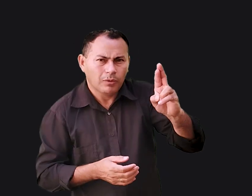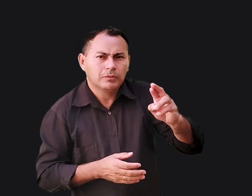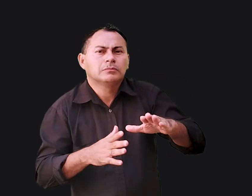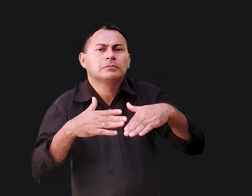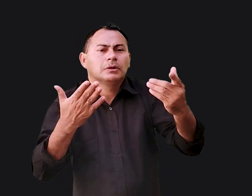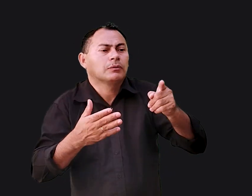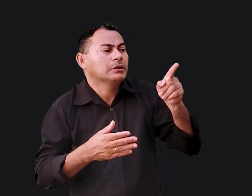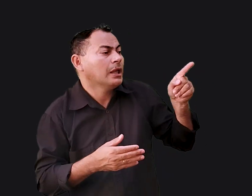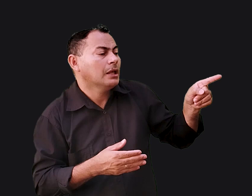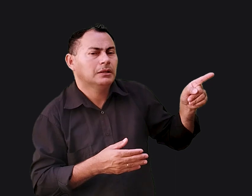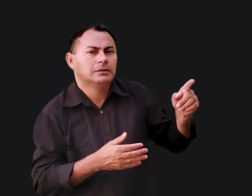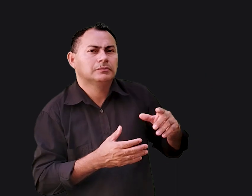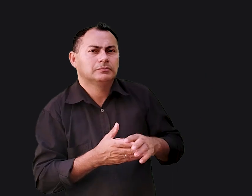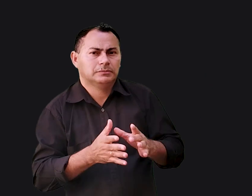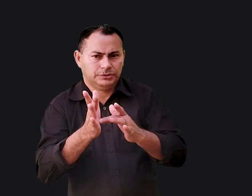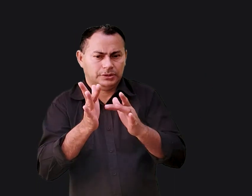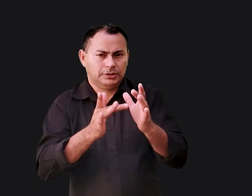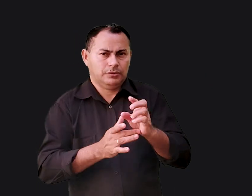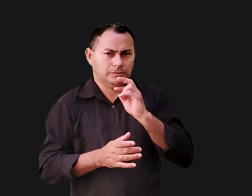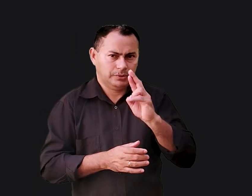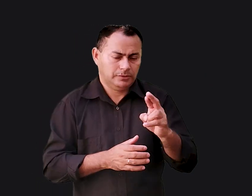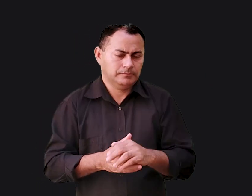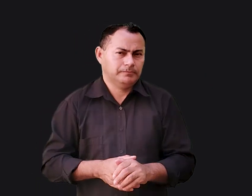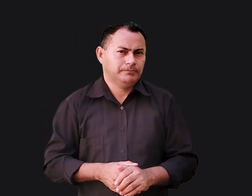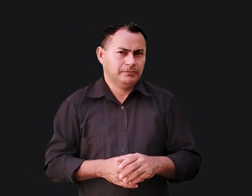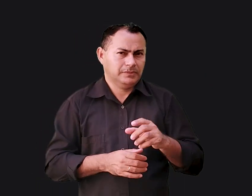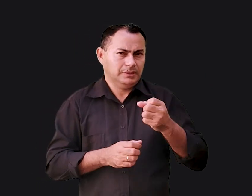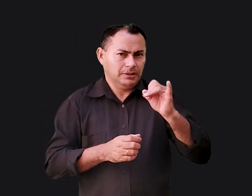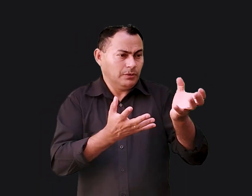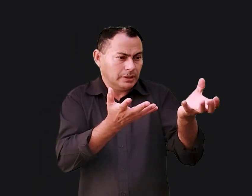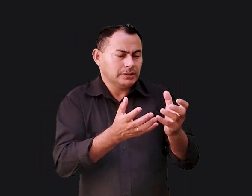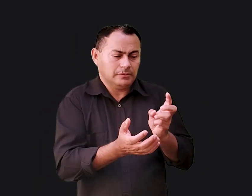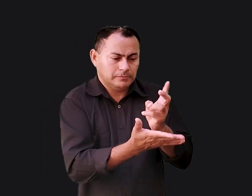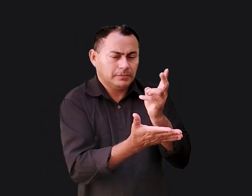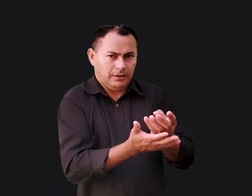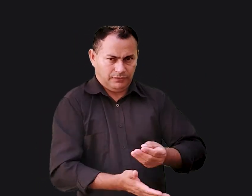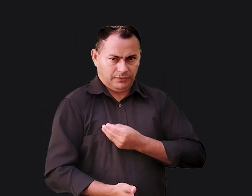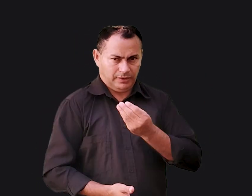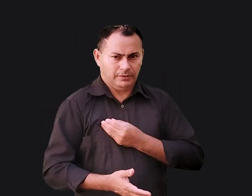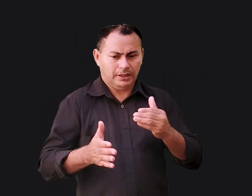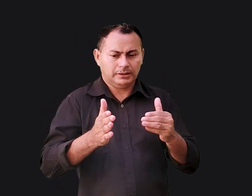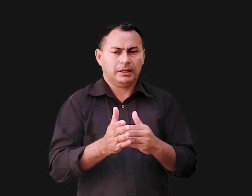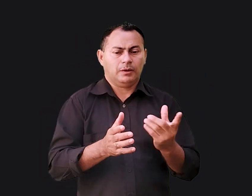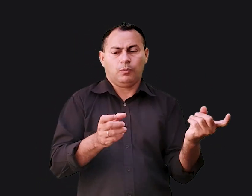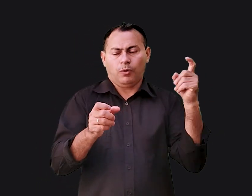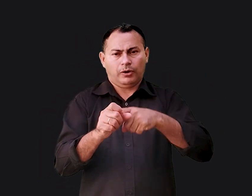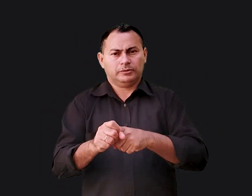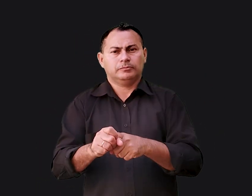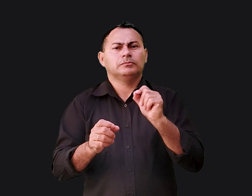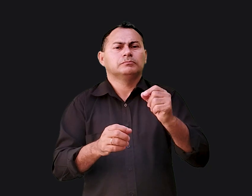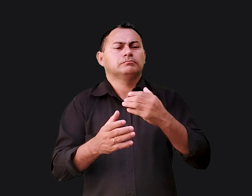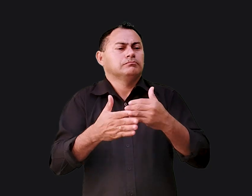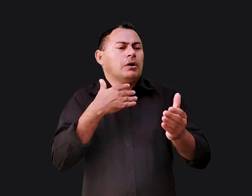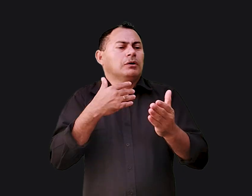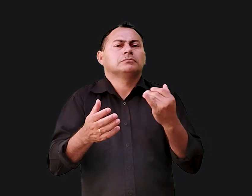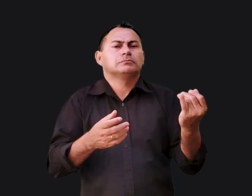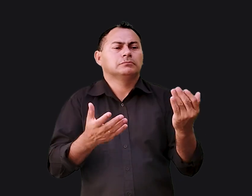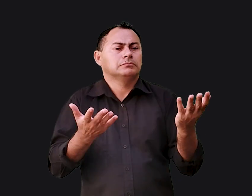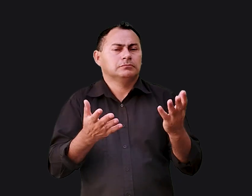Senhor, e quanto a ele? Jesus respondeu: Se eu quiser que ele permaneça vivo até que eu volte, o que lhe importa?